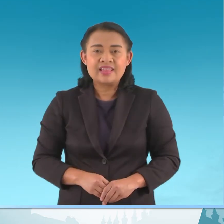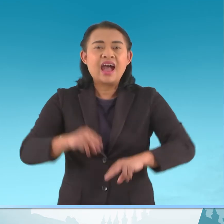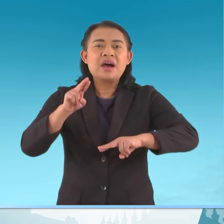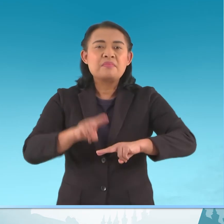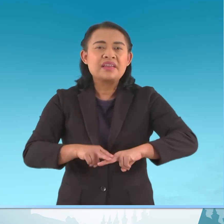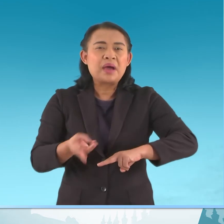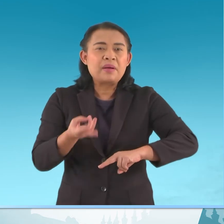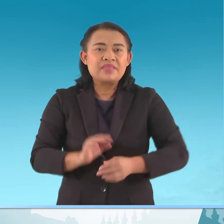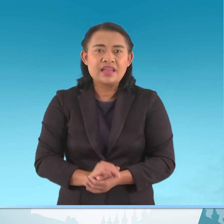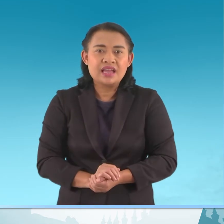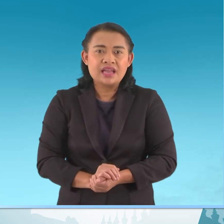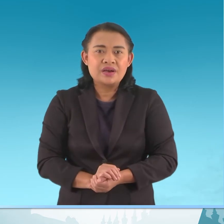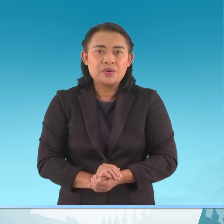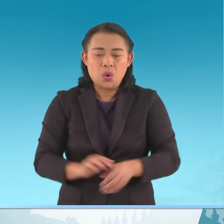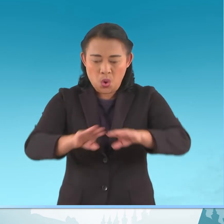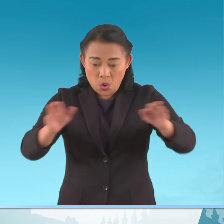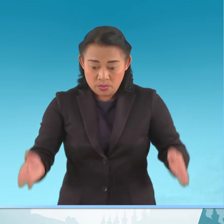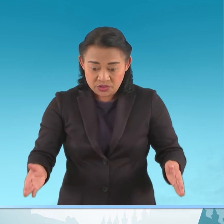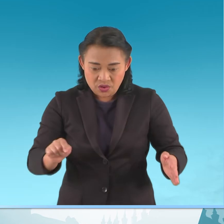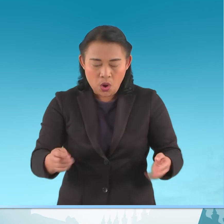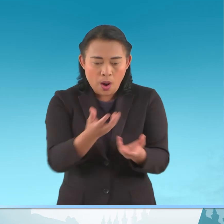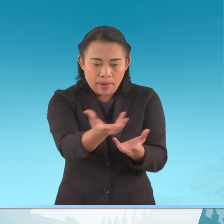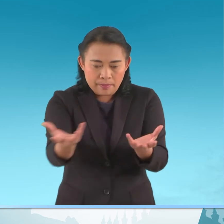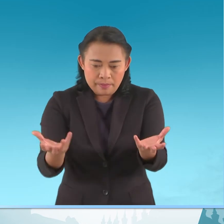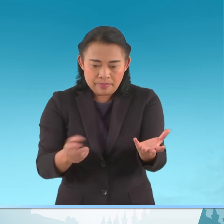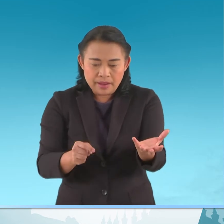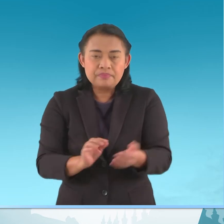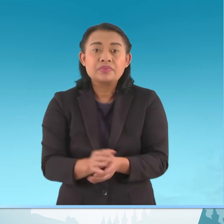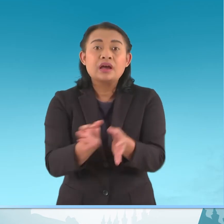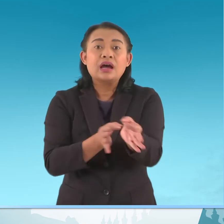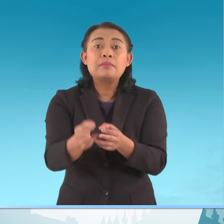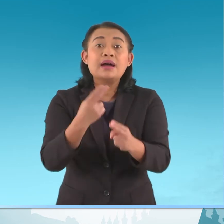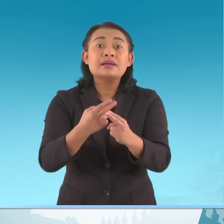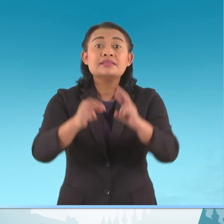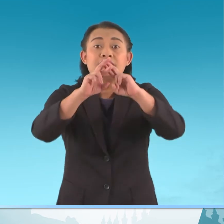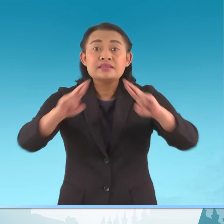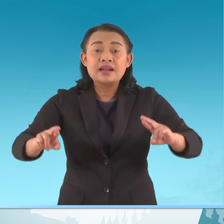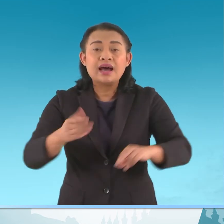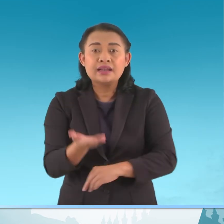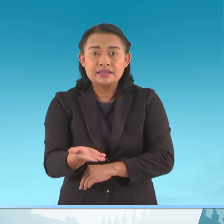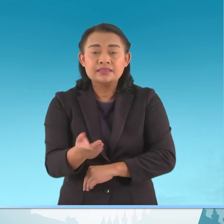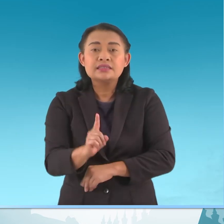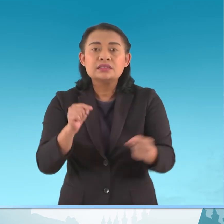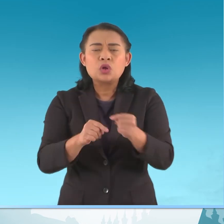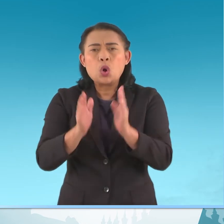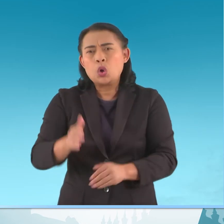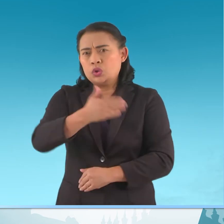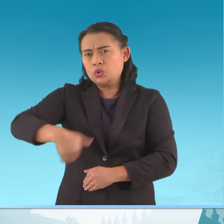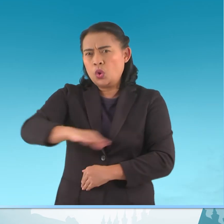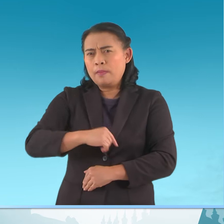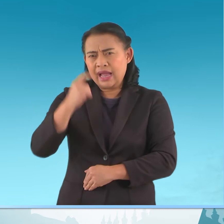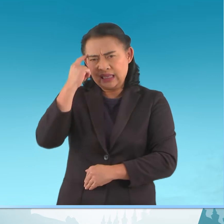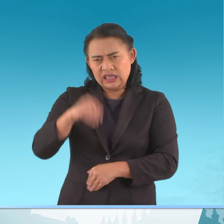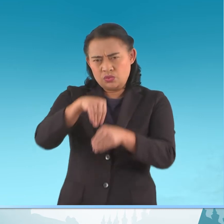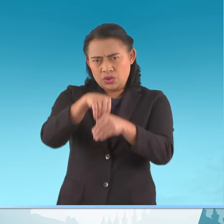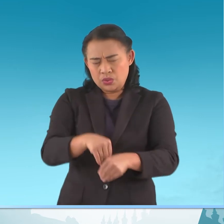อ้าวเหรอฮะมันนั่งแป๊บเดียวเท่านั้นตอนนี้เมนูเต็มโต๊ะเลยนะครับก่อนอื่นต้องอธิบายถึงชื่อร้านก่อนนะคะเพื่อนๆชื่อว่าศาลากลางของ